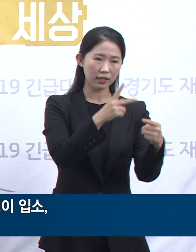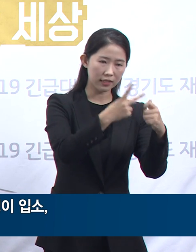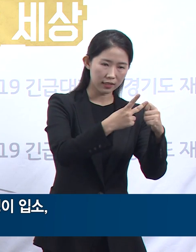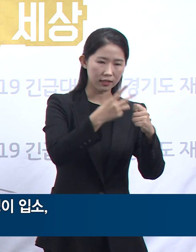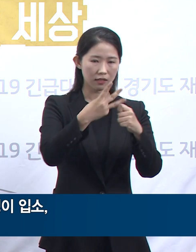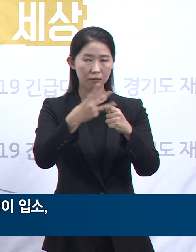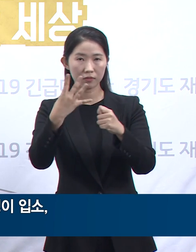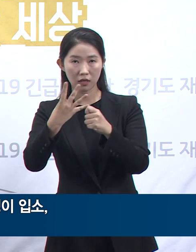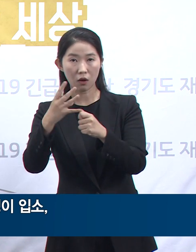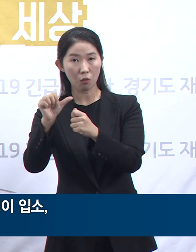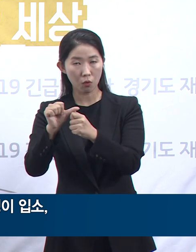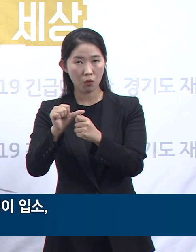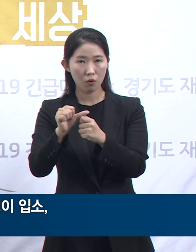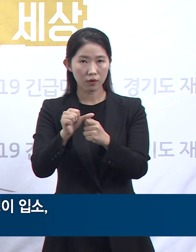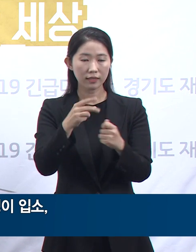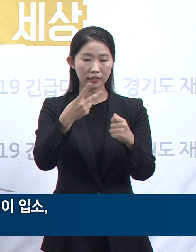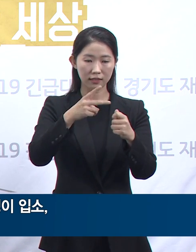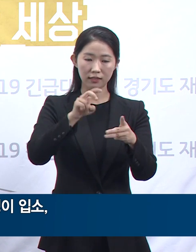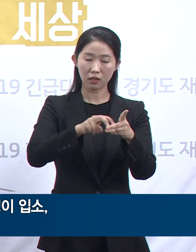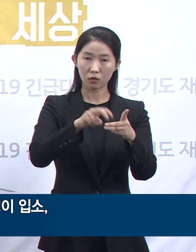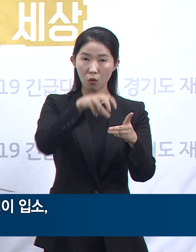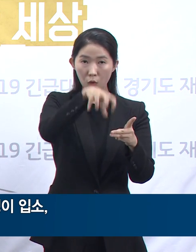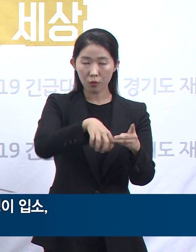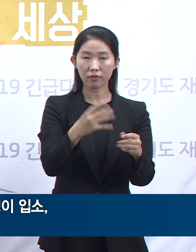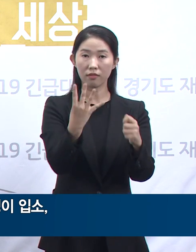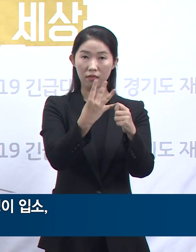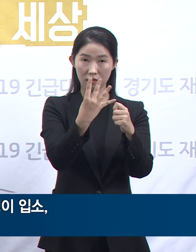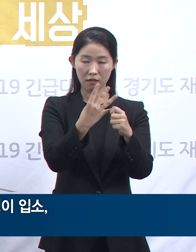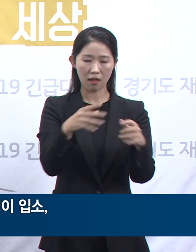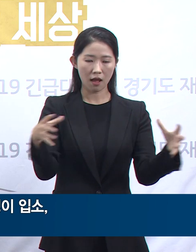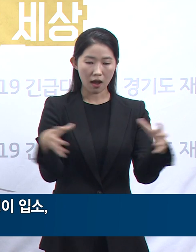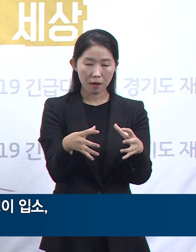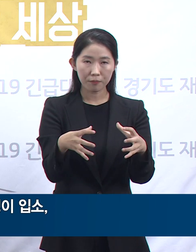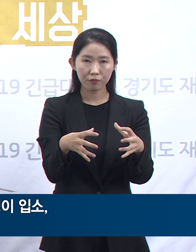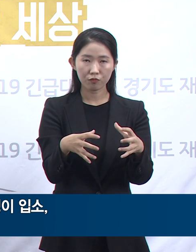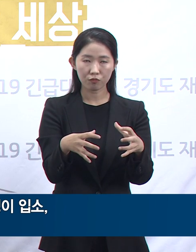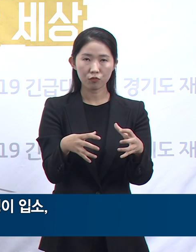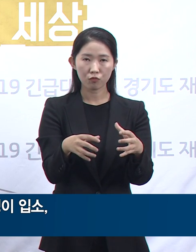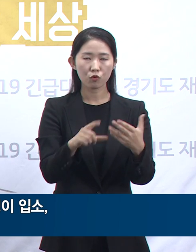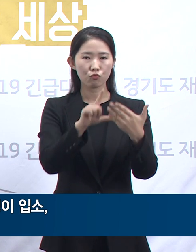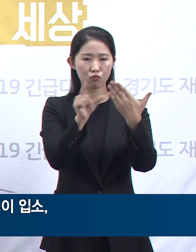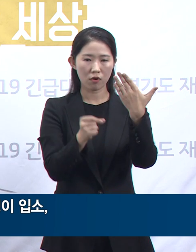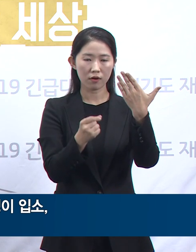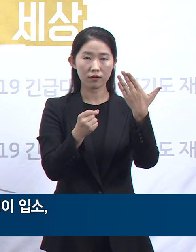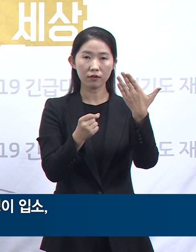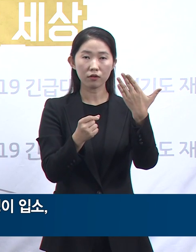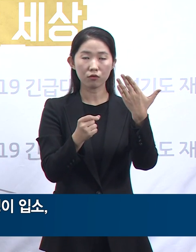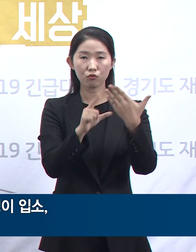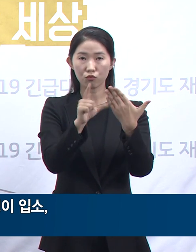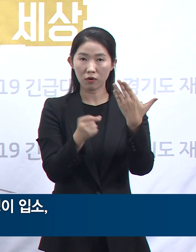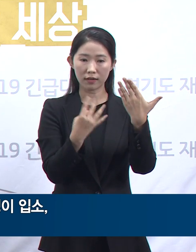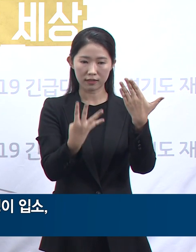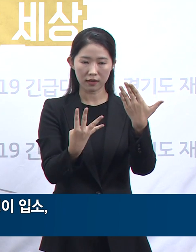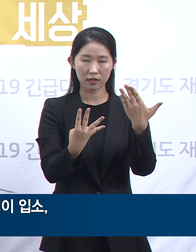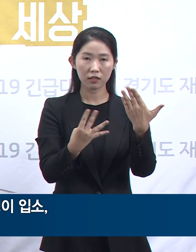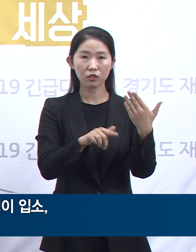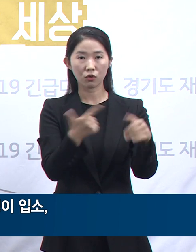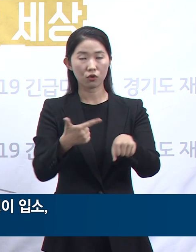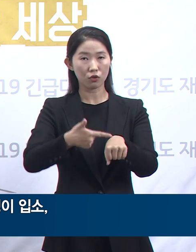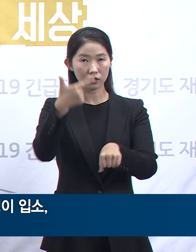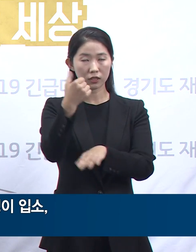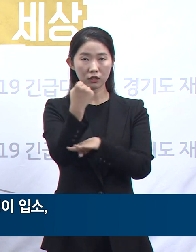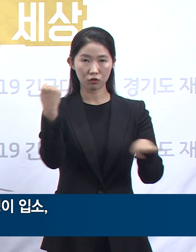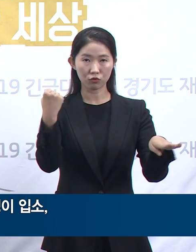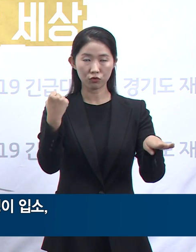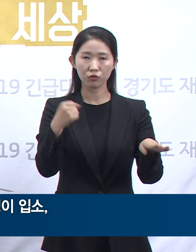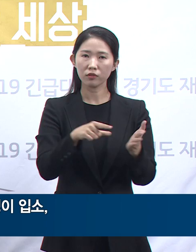등총 4개 센터에는 9월 3일 18시 기준 641명이 입소하고 있어 60.7%의 가동률을